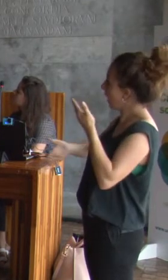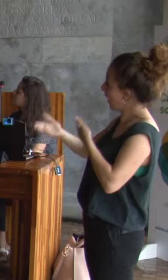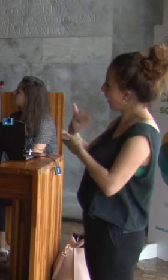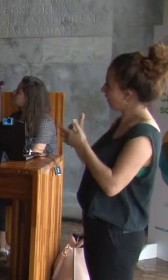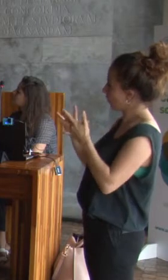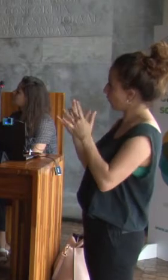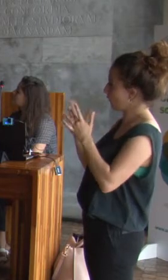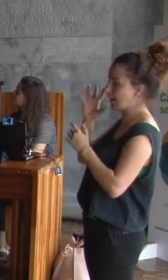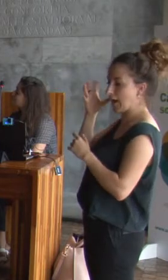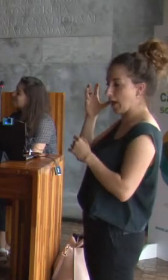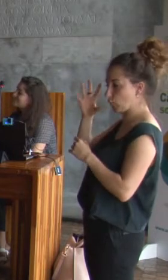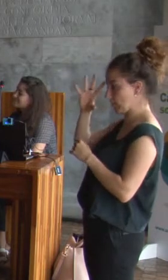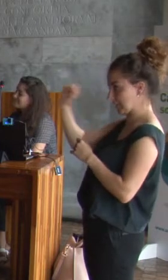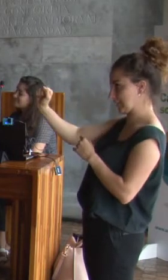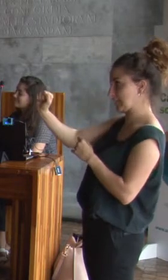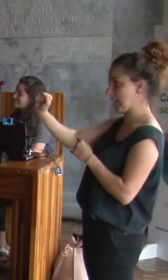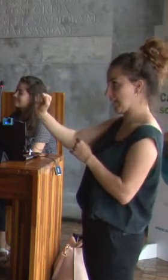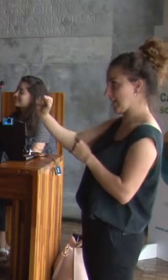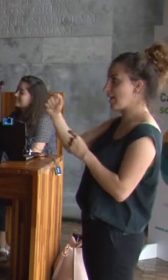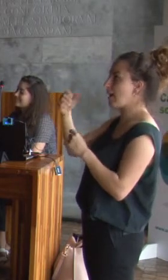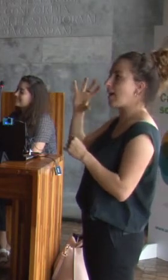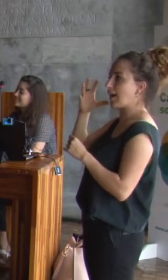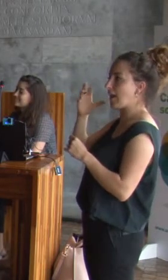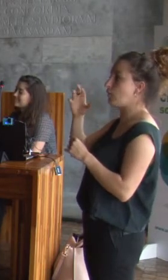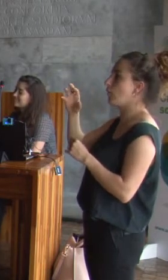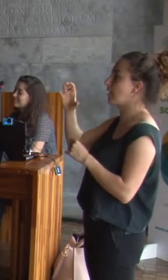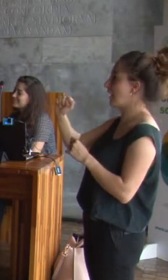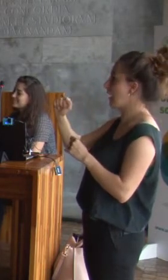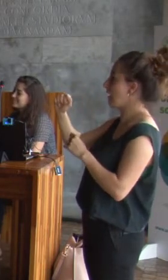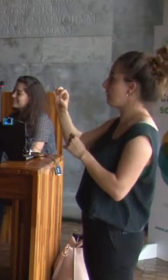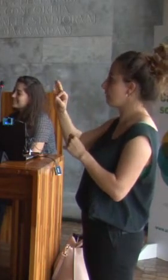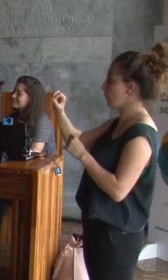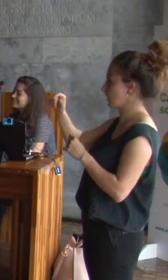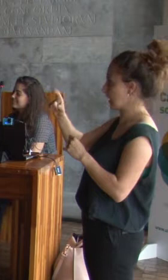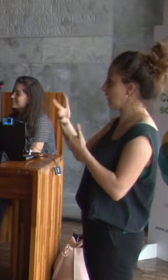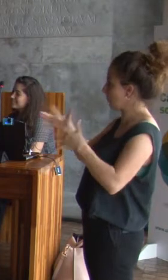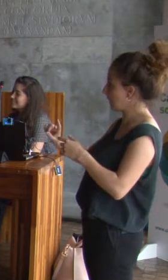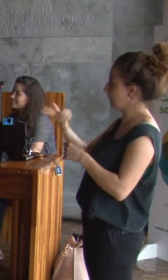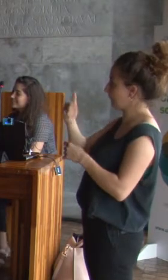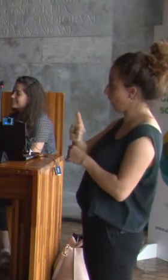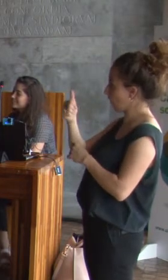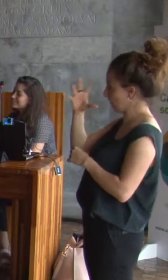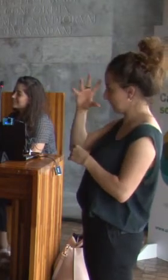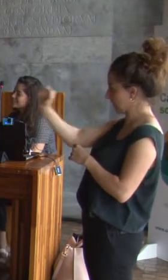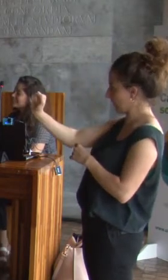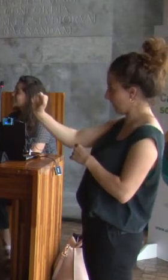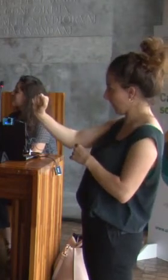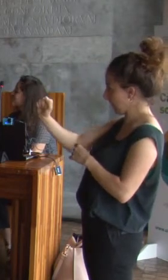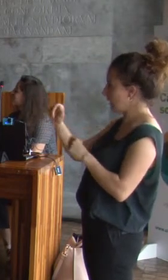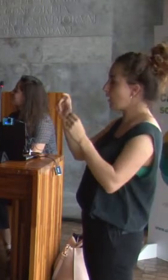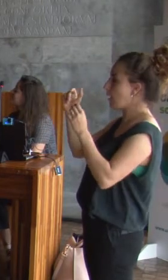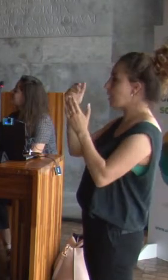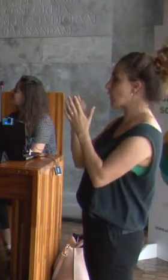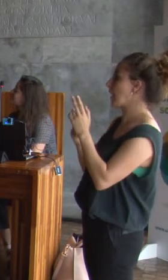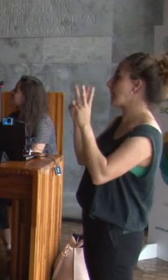nostra web radio universitaria, la mitica Radio Capuscari, fin dal primo anno di università, con un programma jukebox